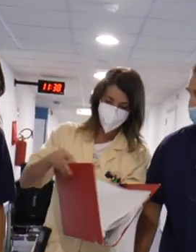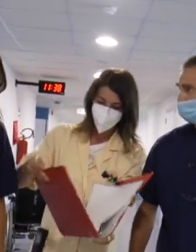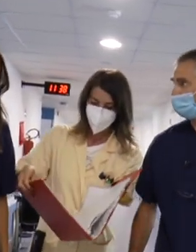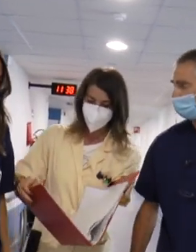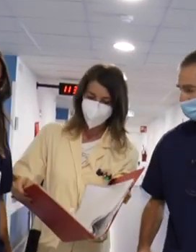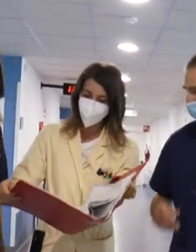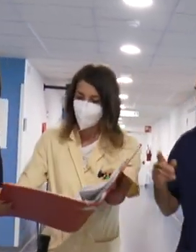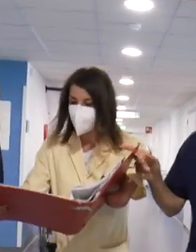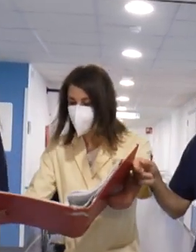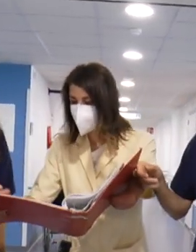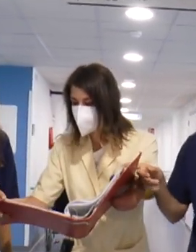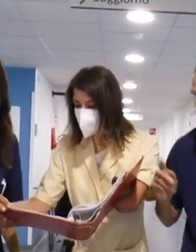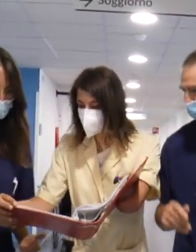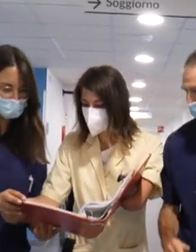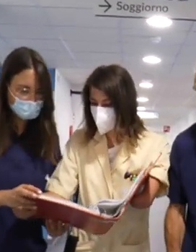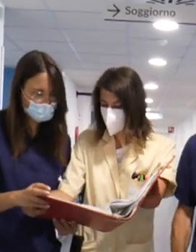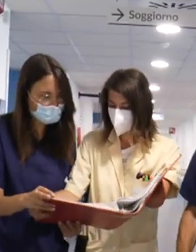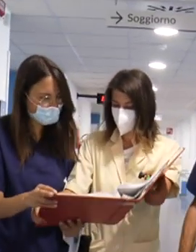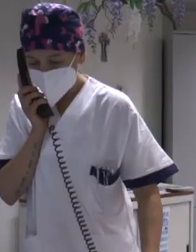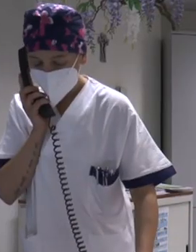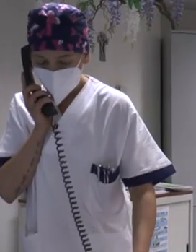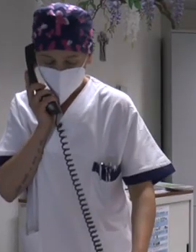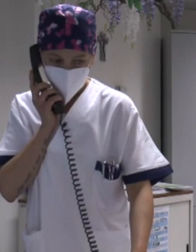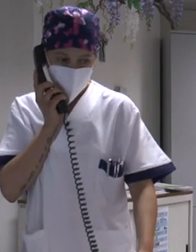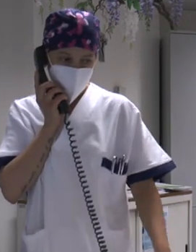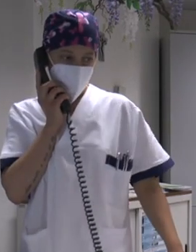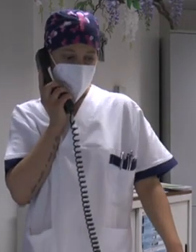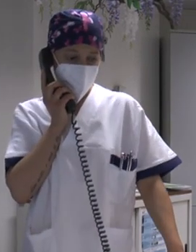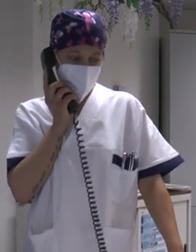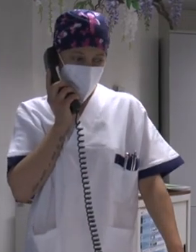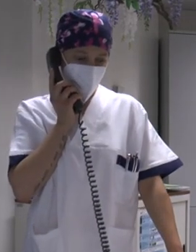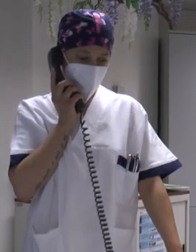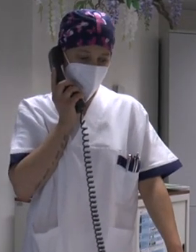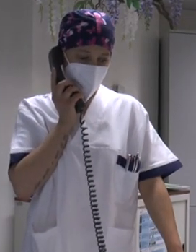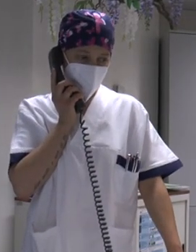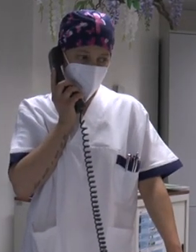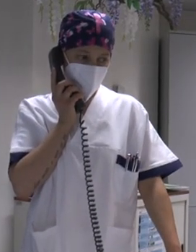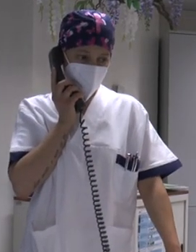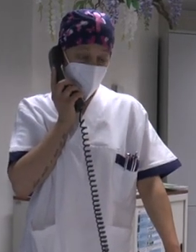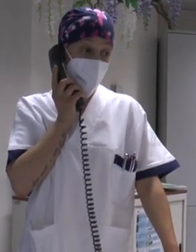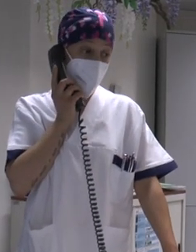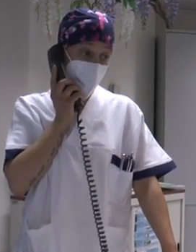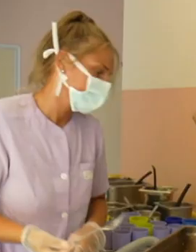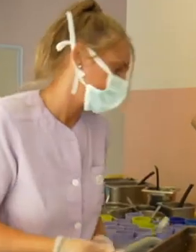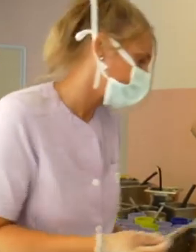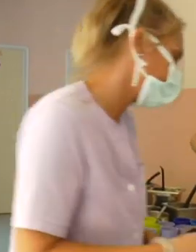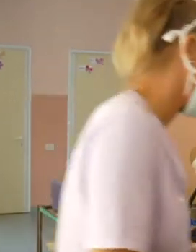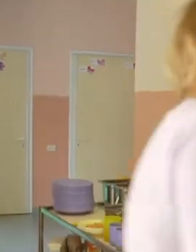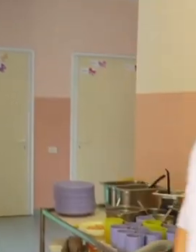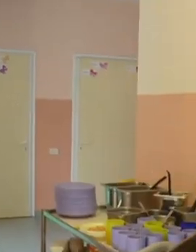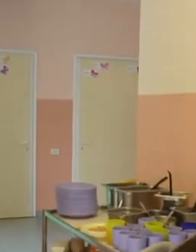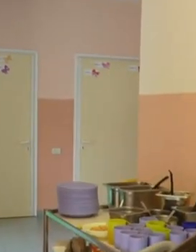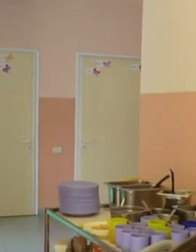sanitaria dovrà essere sottoposto al tampone anche nei quattro giorni successivi novità pure per le visite nelle strutture socio sanitarie